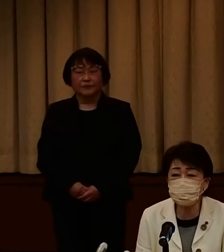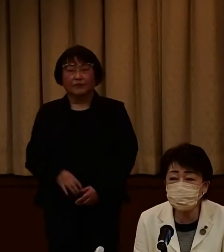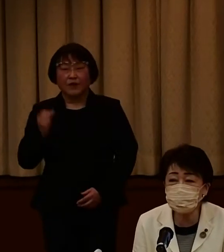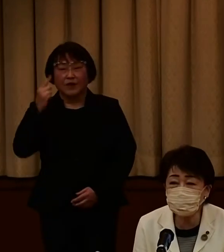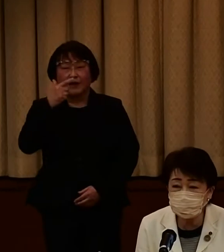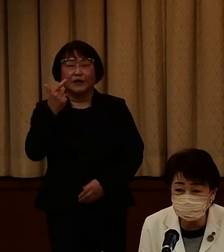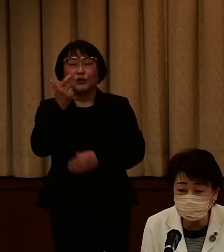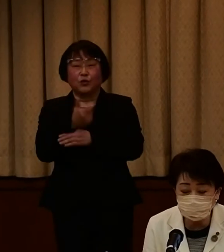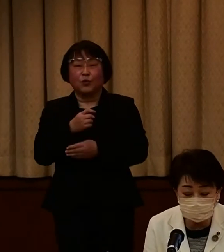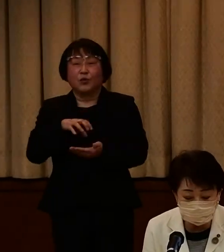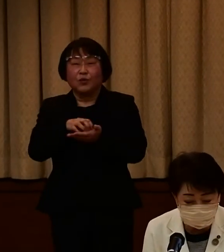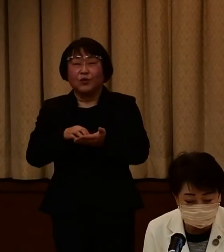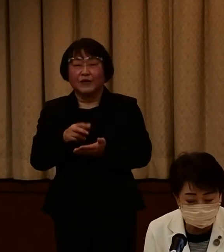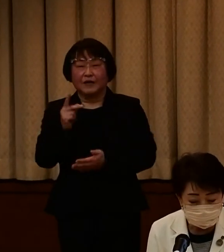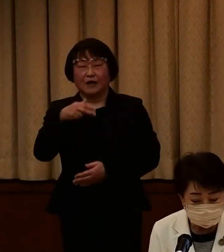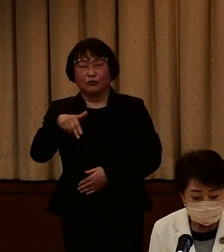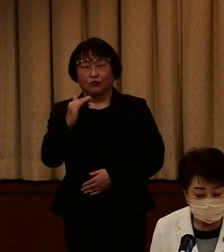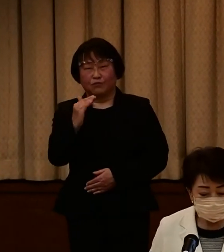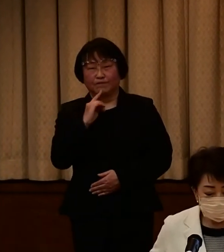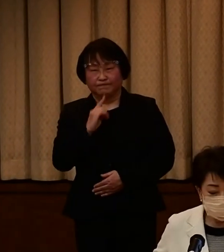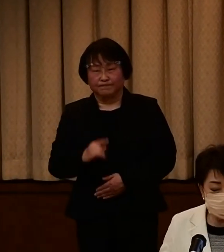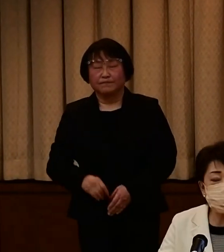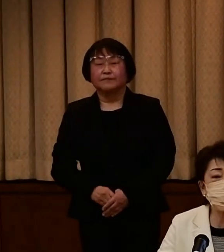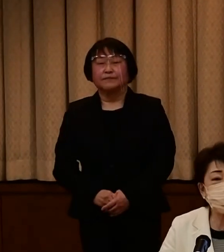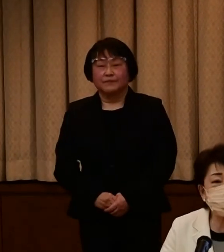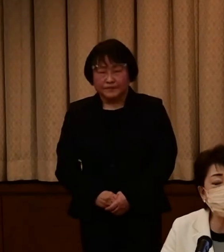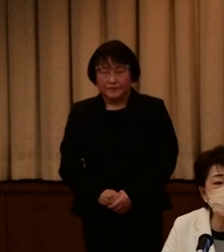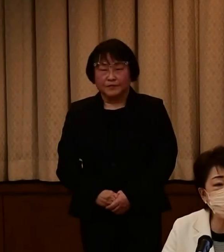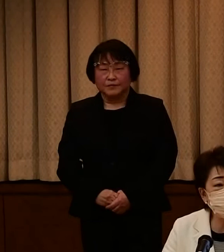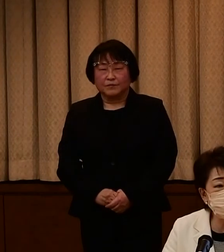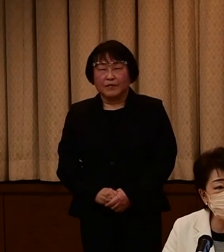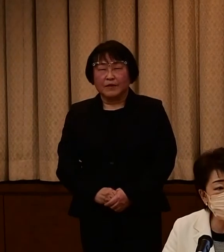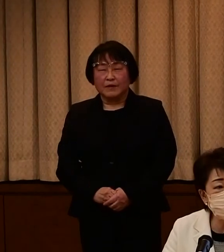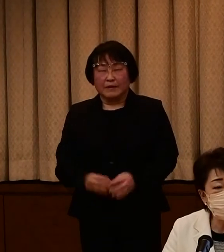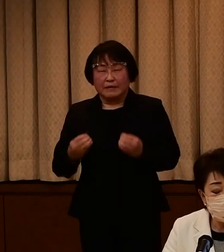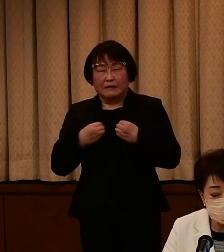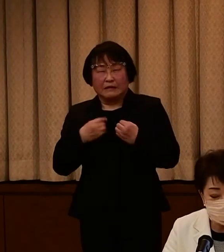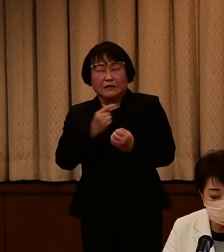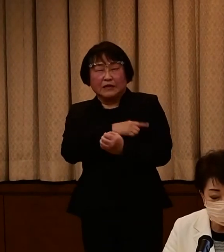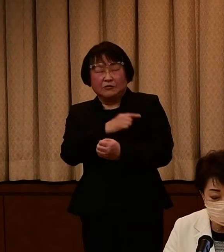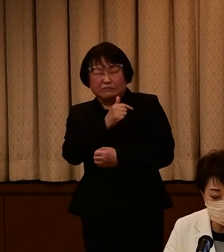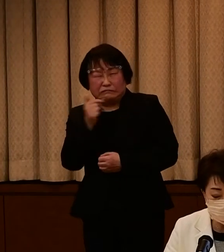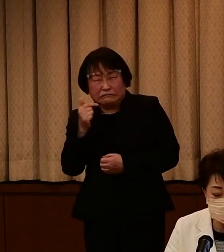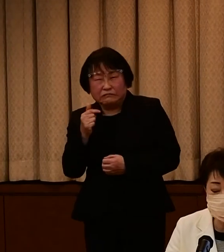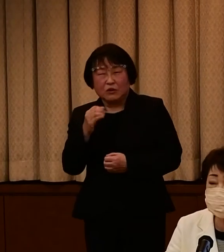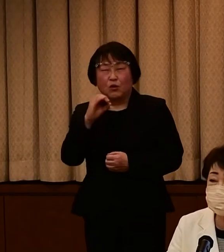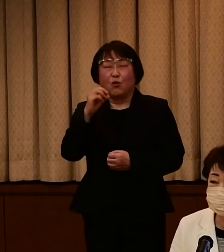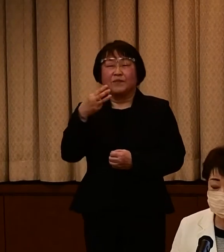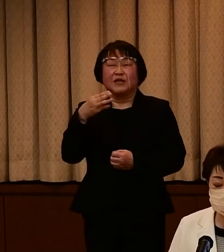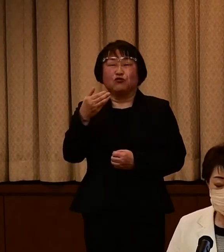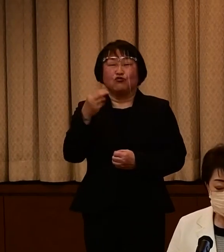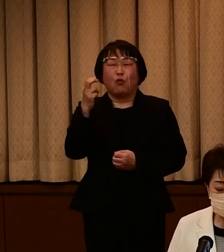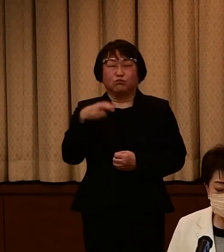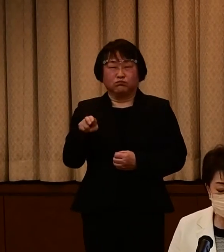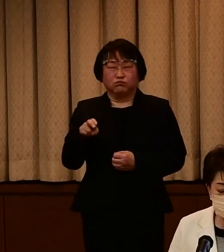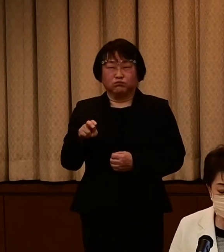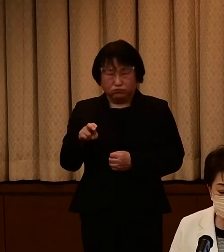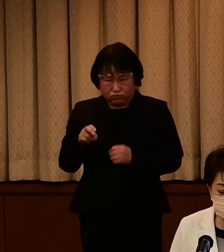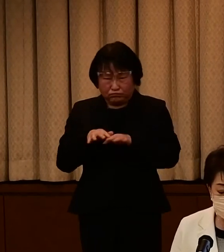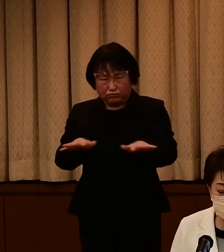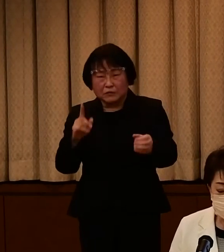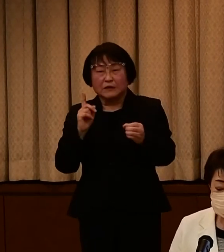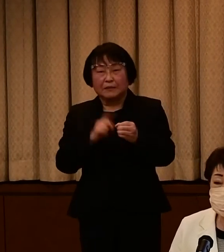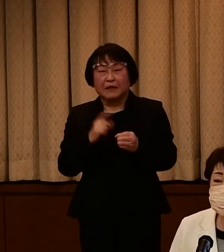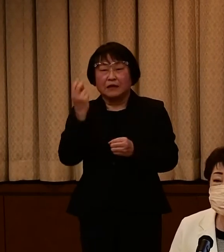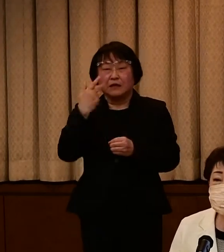台市長の郡和子でございます。極めて感染力の強いオミクロン株の影響によって、仙台市